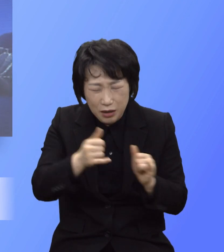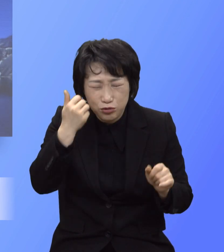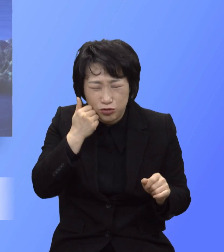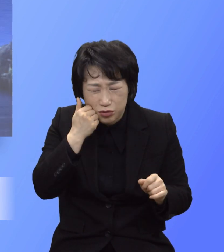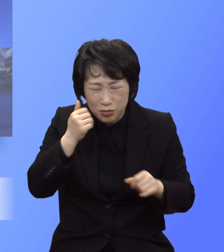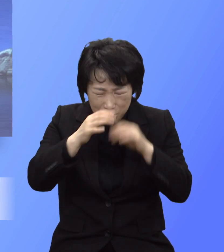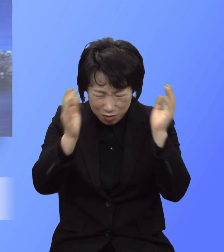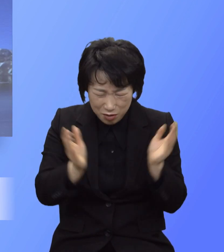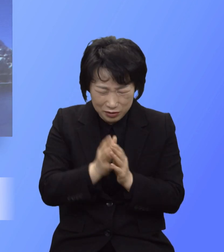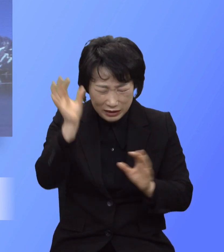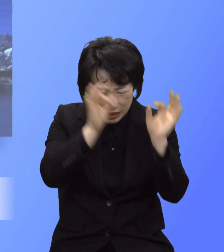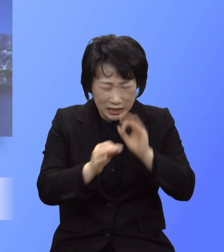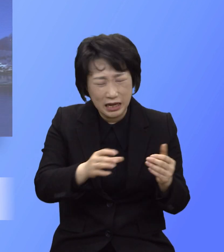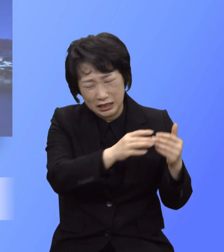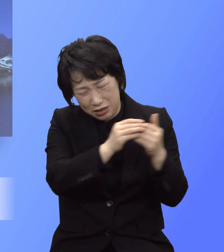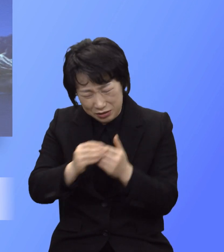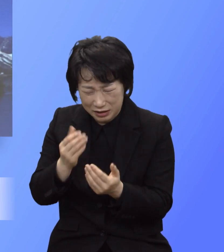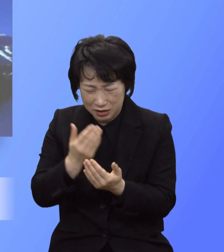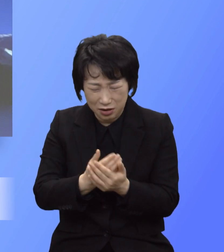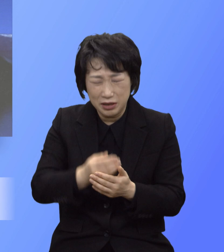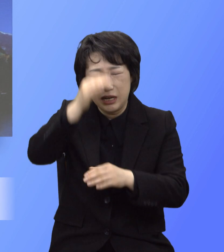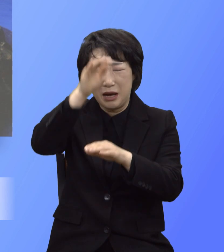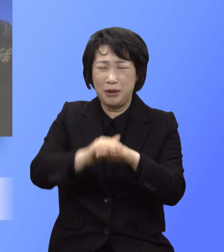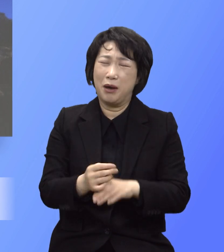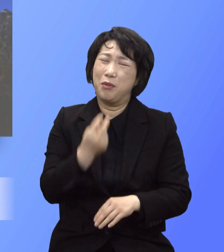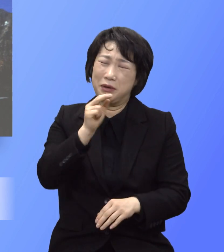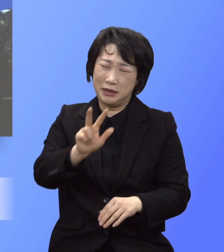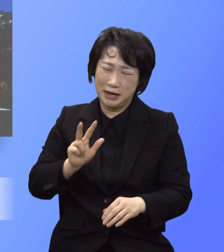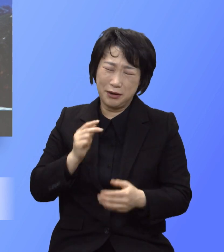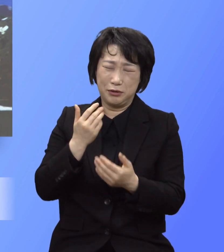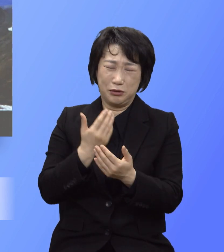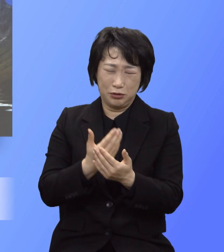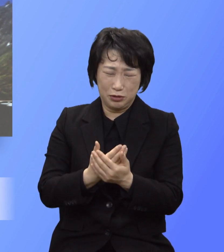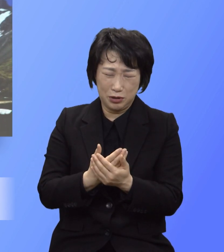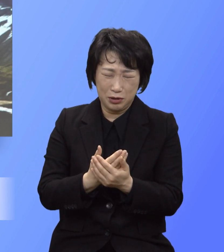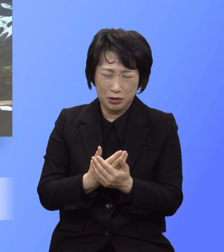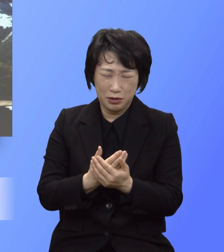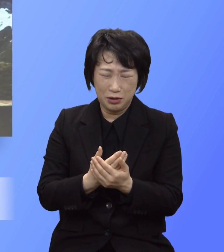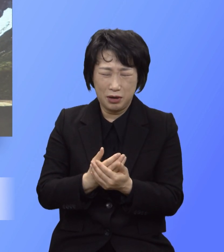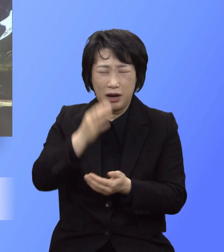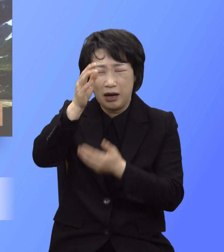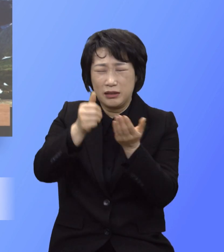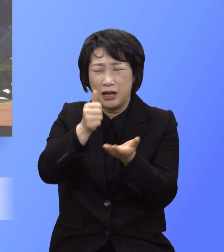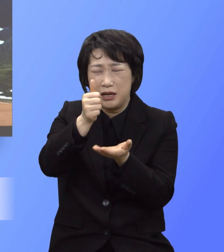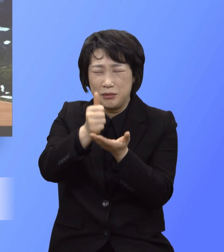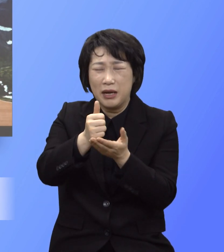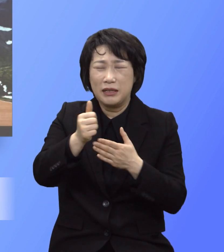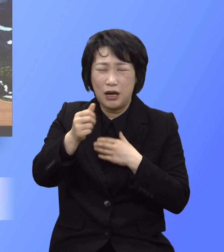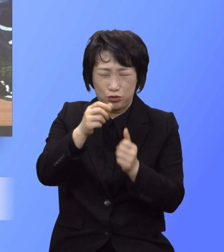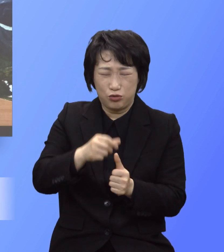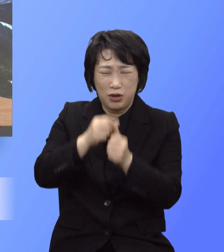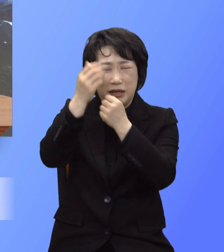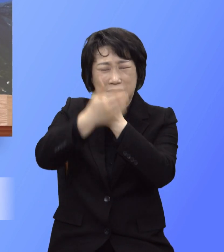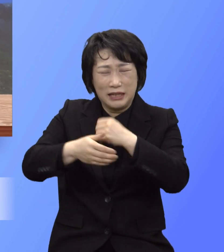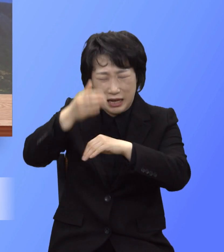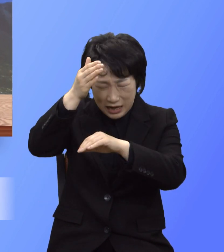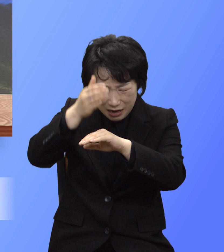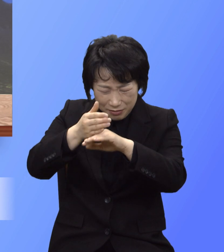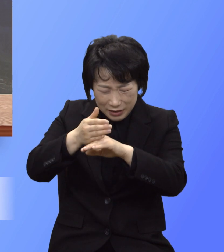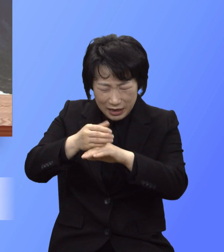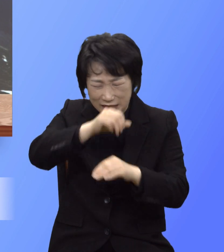도와주시고 예배에 목숨을 걸게 하시고 하나님의 구원의 은혜에